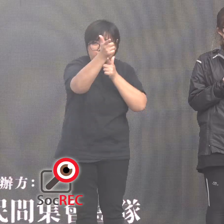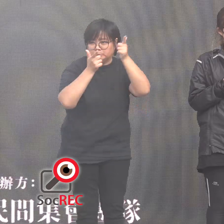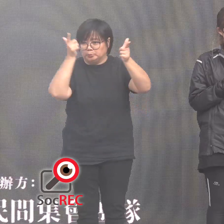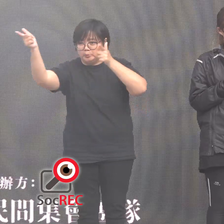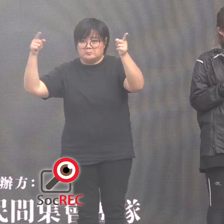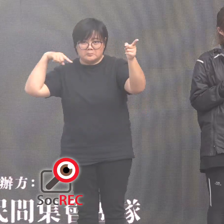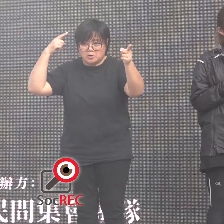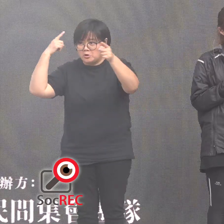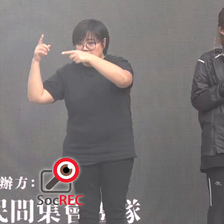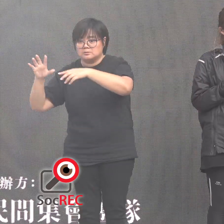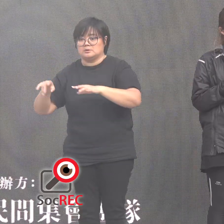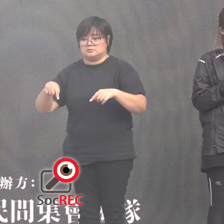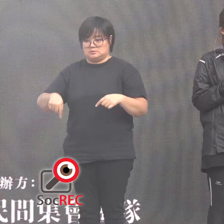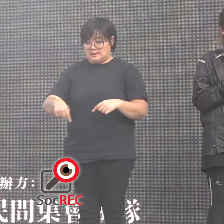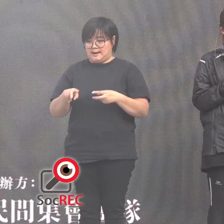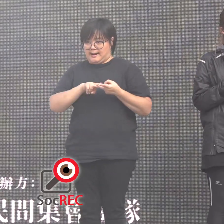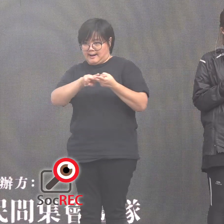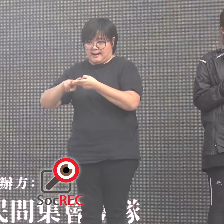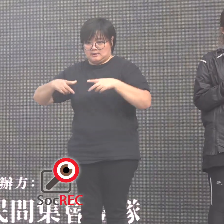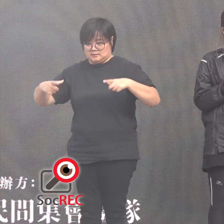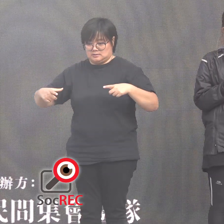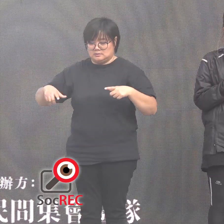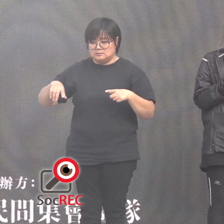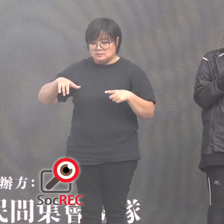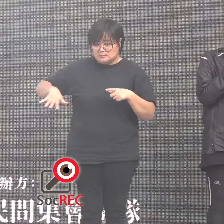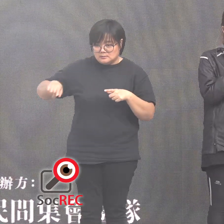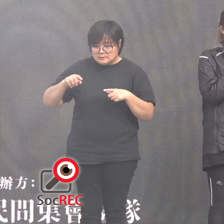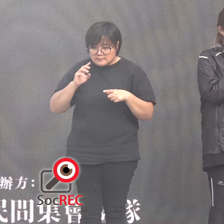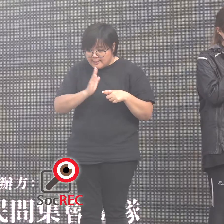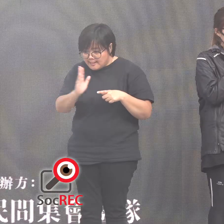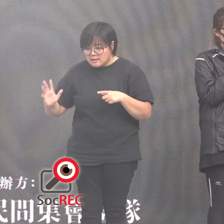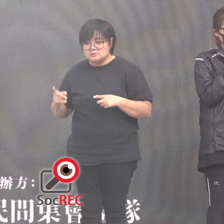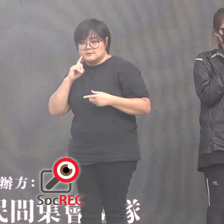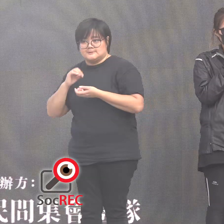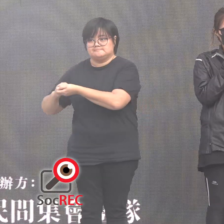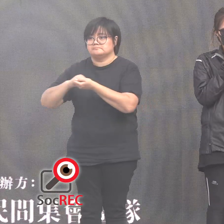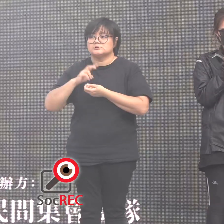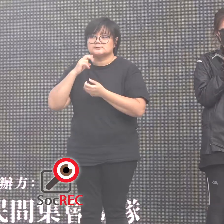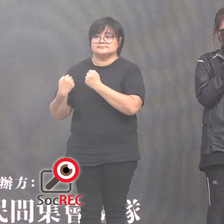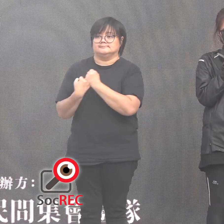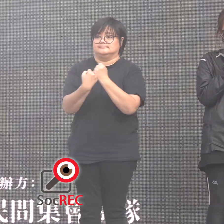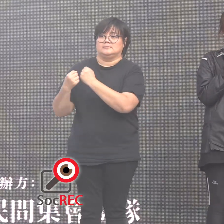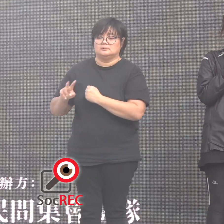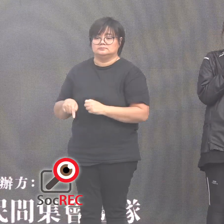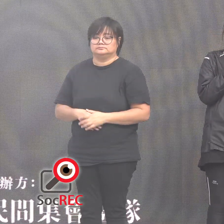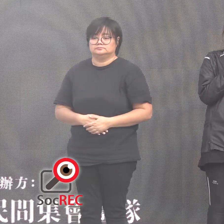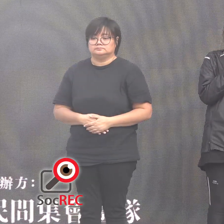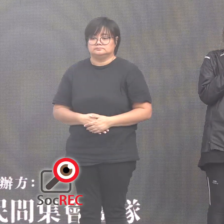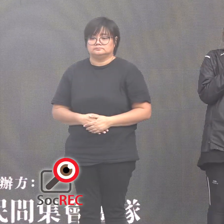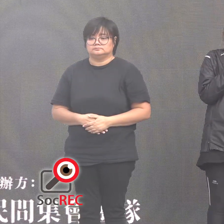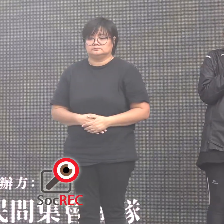的，我們一起看看亞太區的朋友怎樣去支持我們先。 Thank you Mr. Stefano performing for